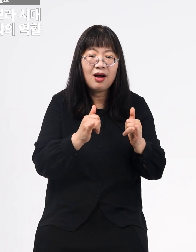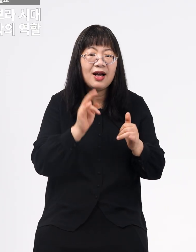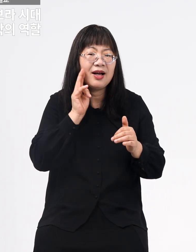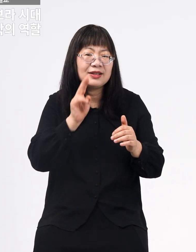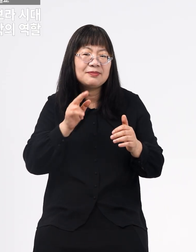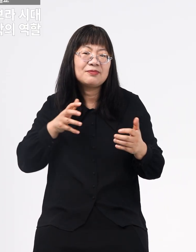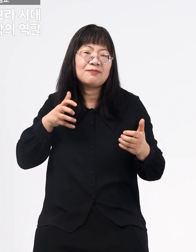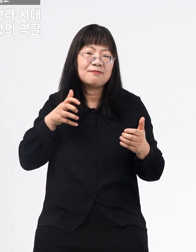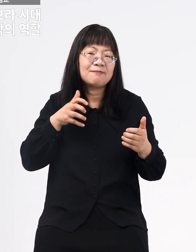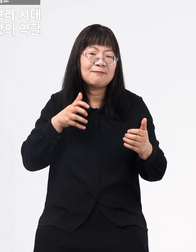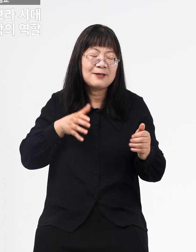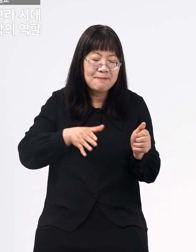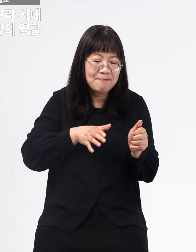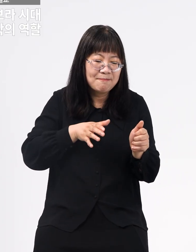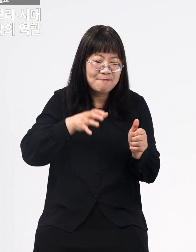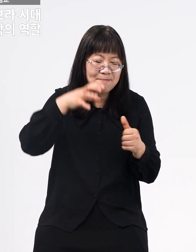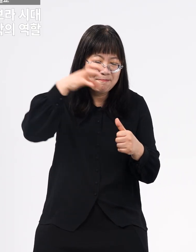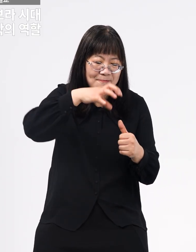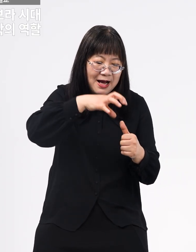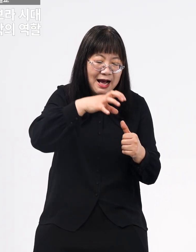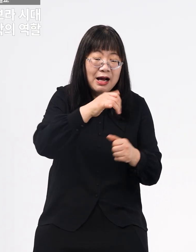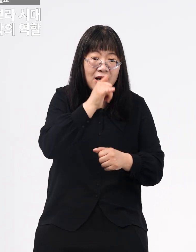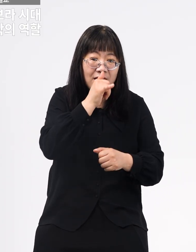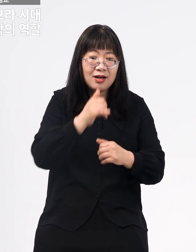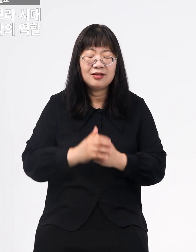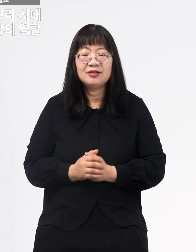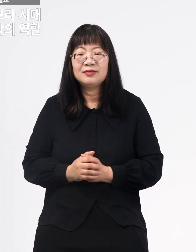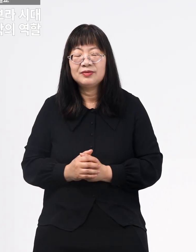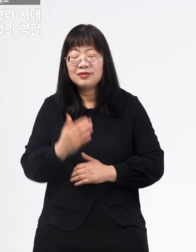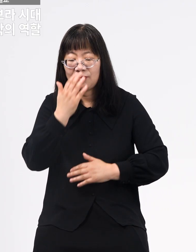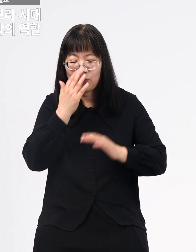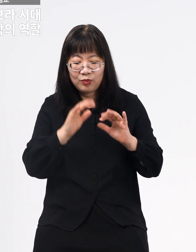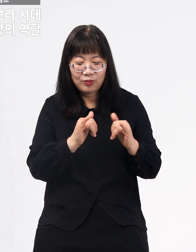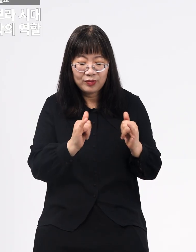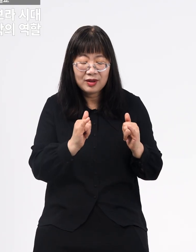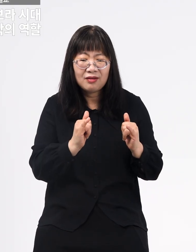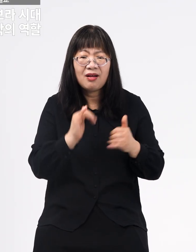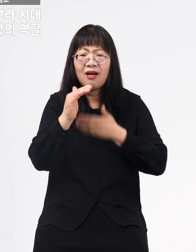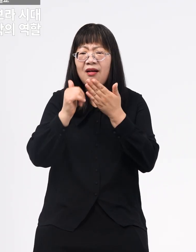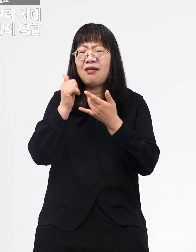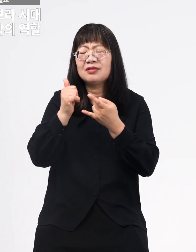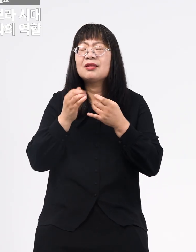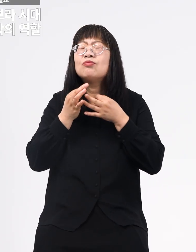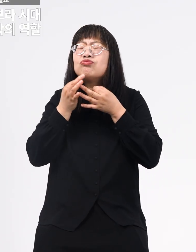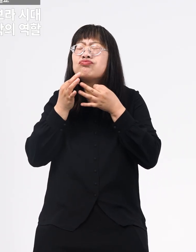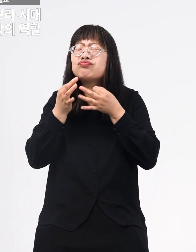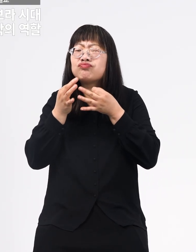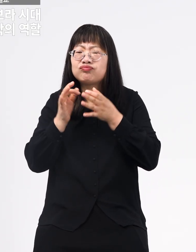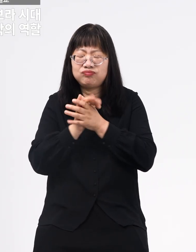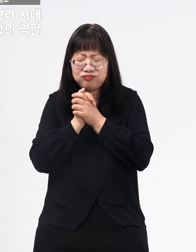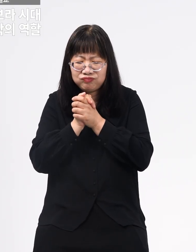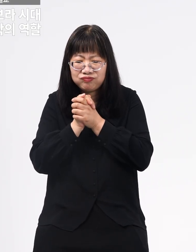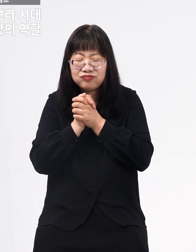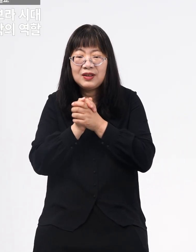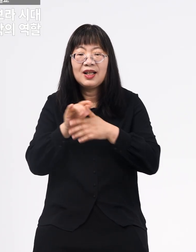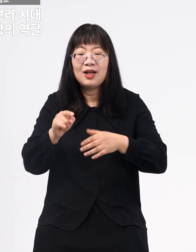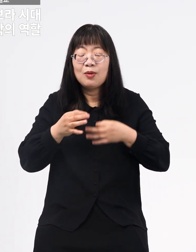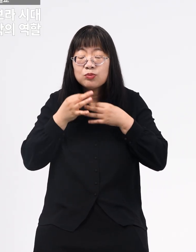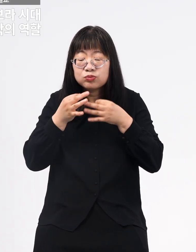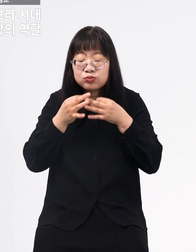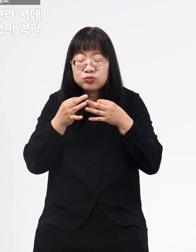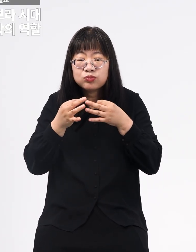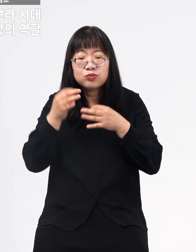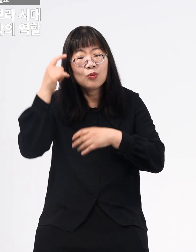심히 학대했다. 그러니까 이스라엘 백성들이 여호와께 부르짖어요. 근데 이 부르짖음은